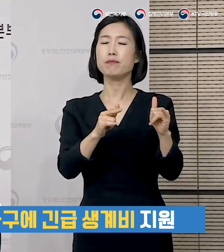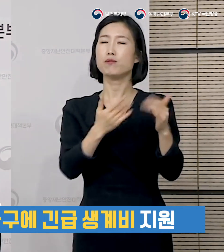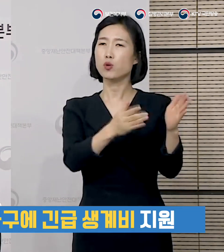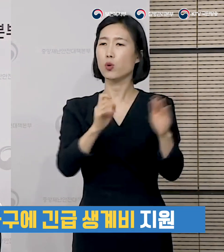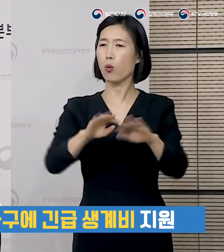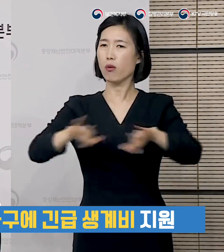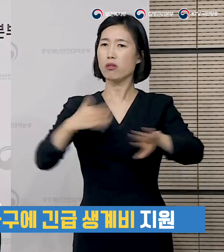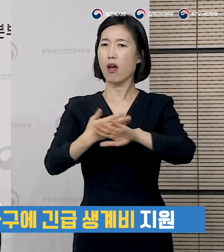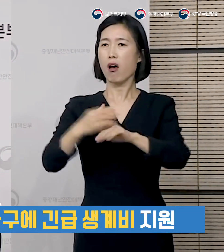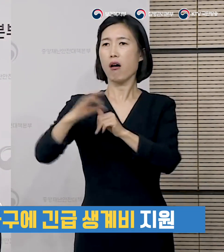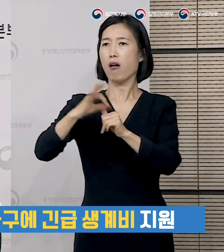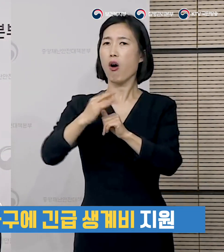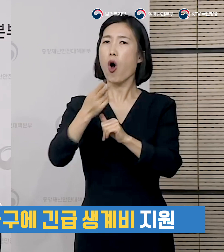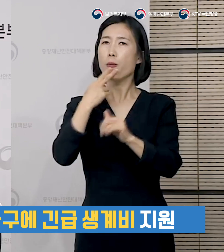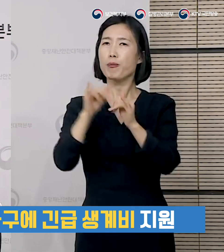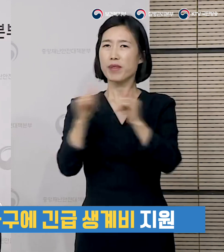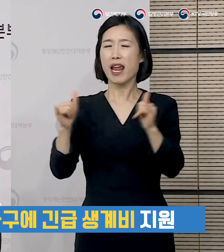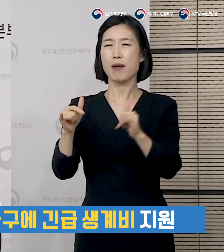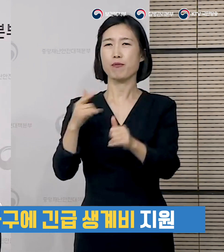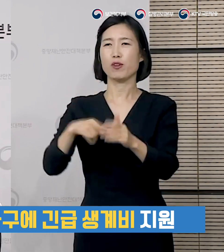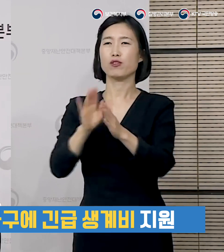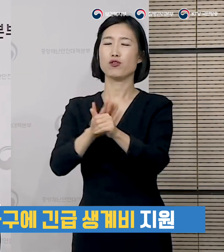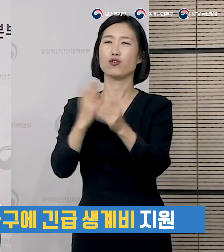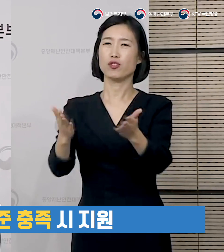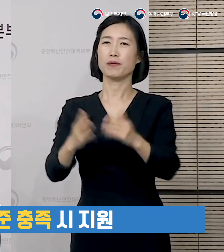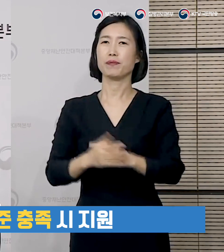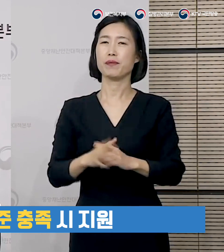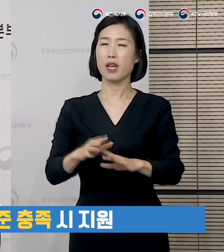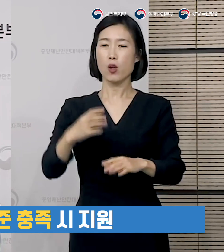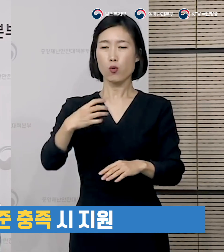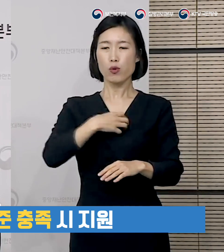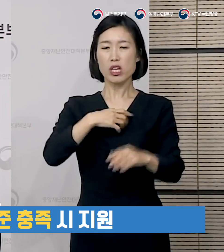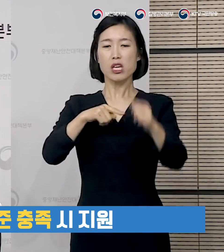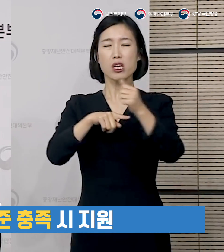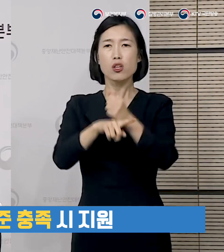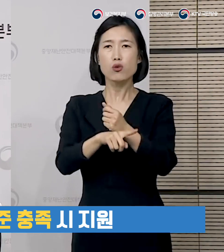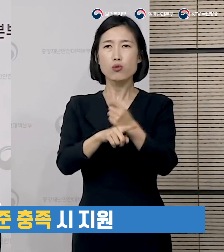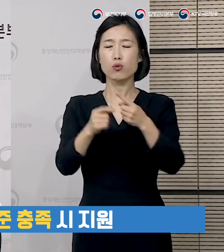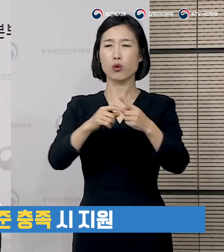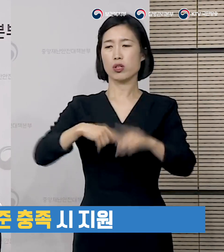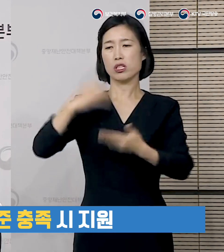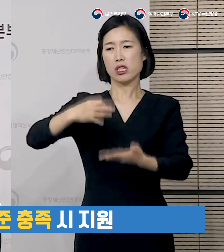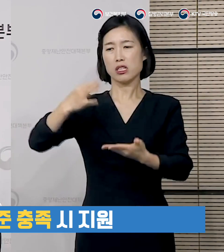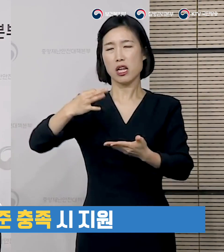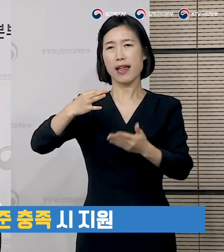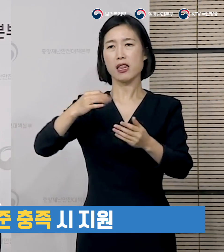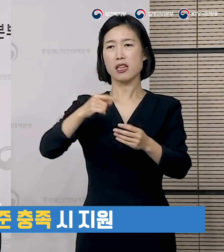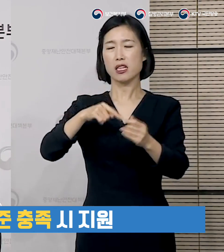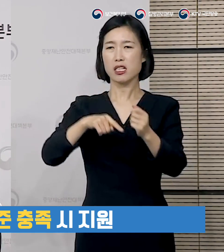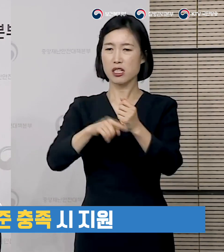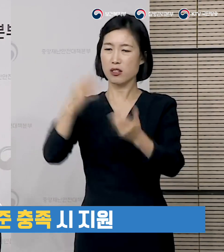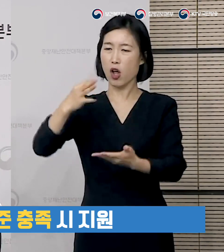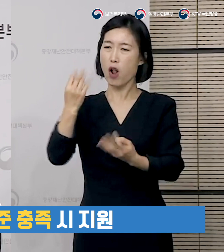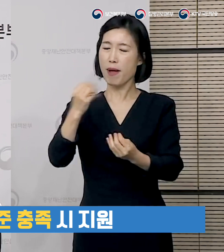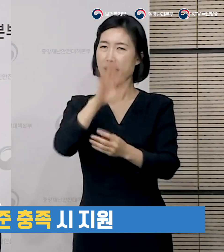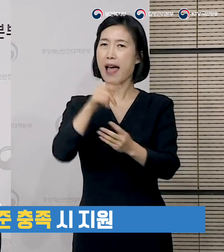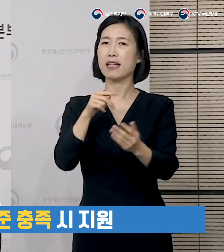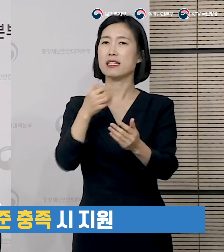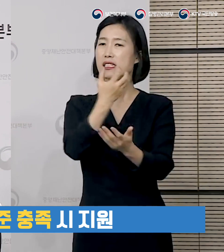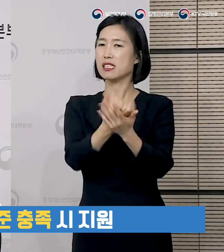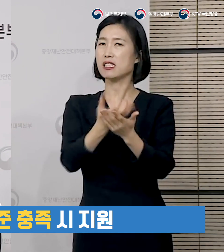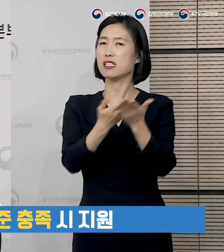못하는 경우에 생계비 등을 지원하는 제도입니다. 그래서 위기 사유와 소득 재산 기준을 충족해야 되는데요. 위기